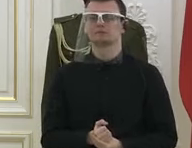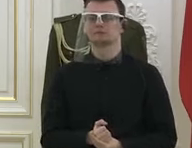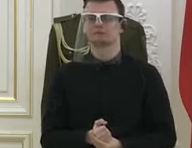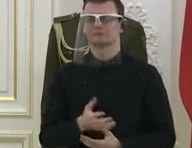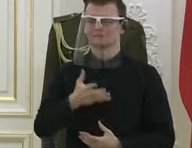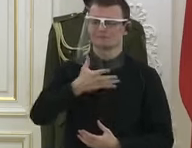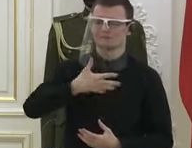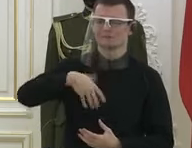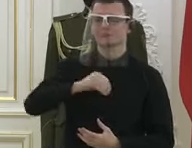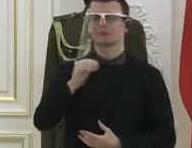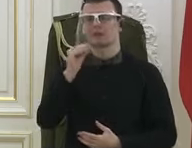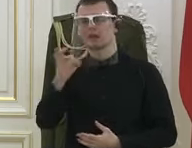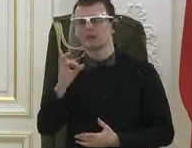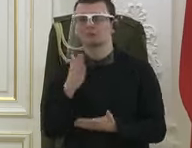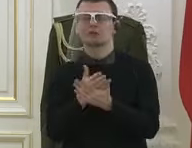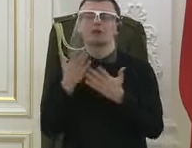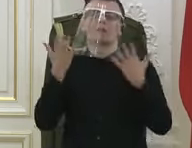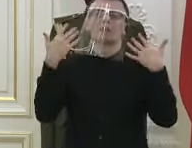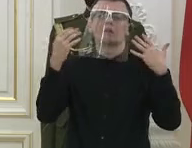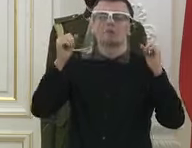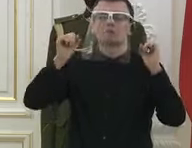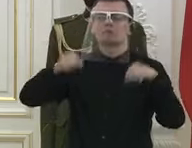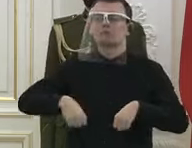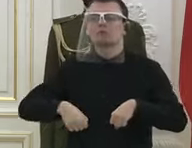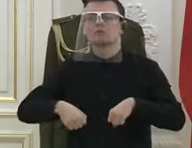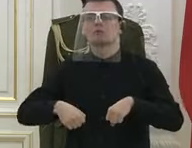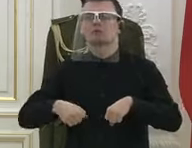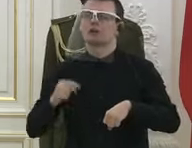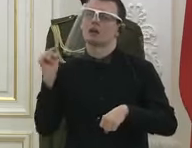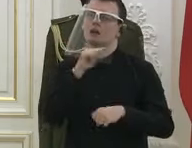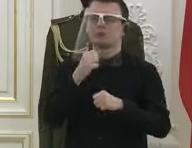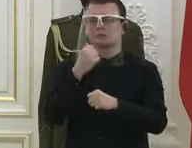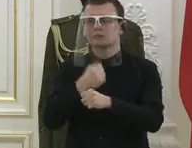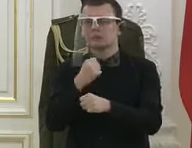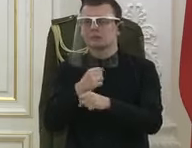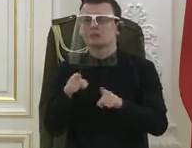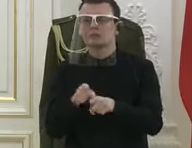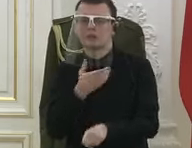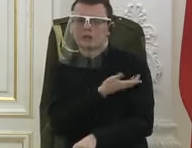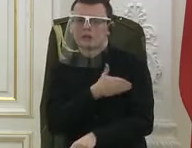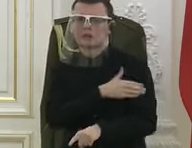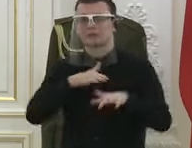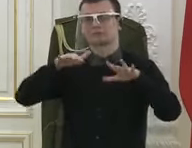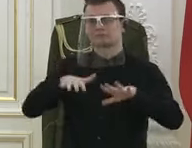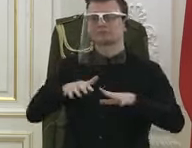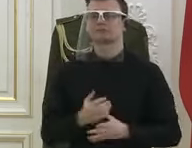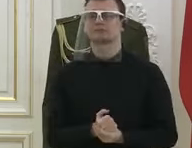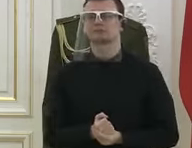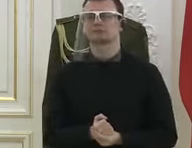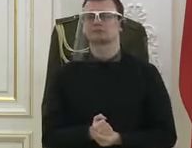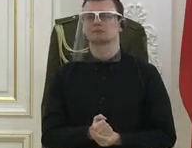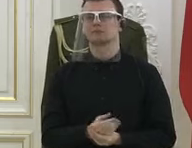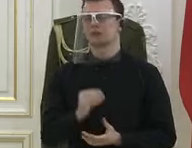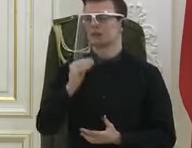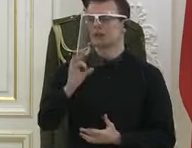było prowadzić działalność gospodarczą na terenie Polski zgodnie z wolnościami europejskimi. W związku z powyższym to